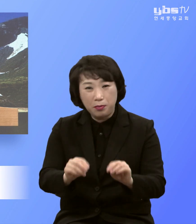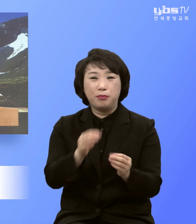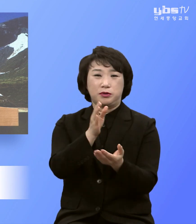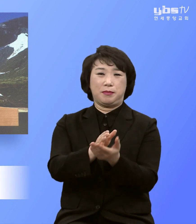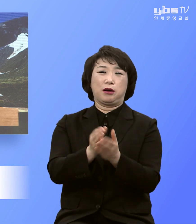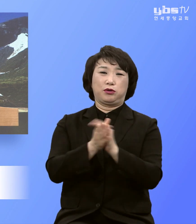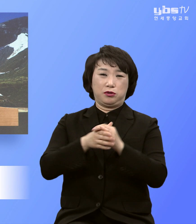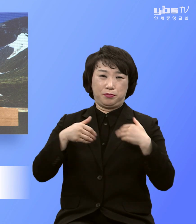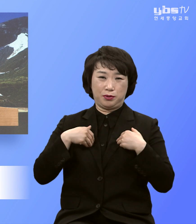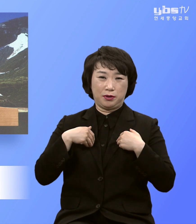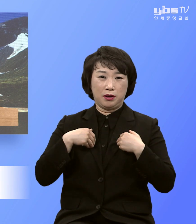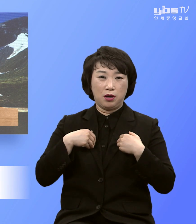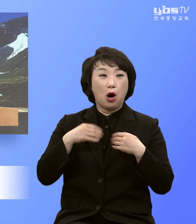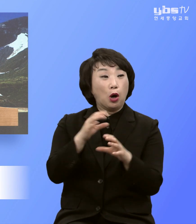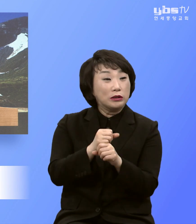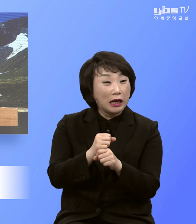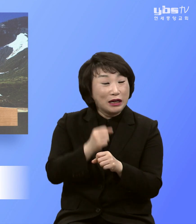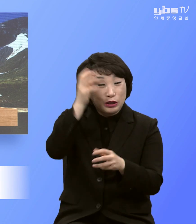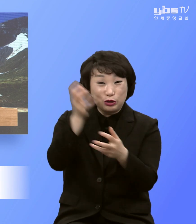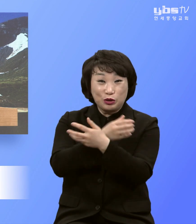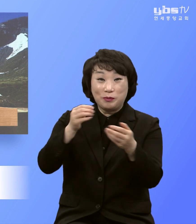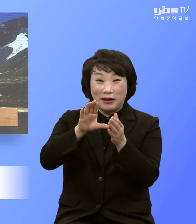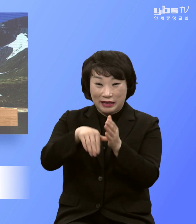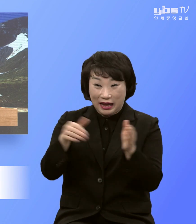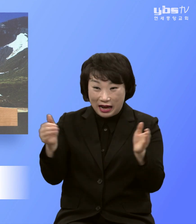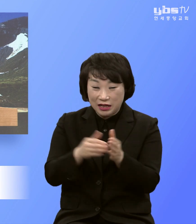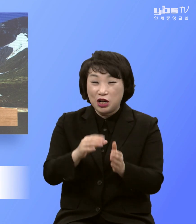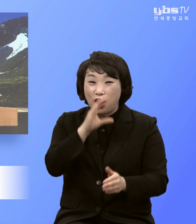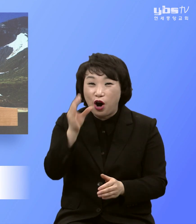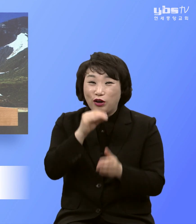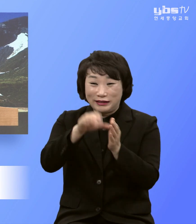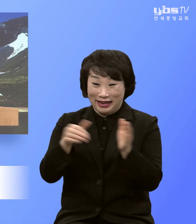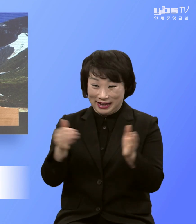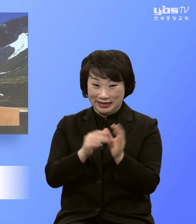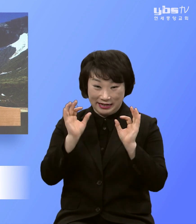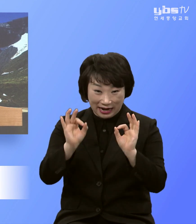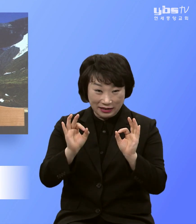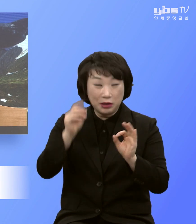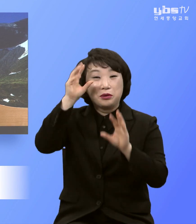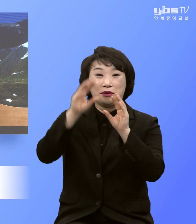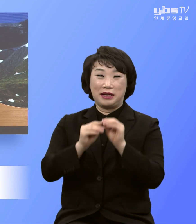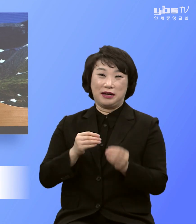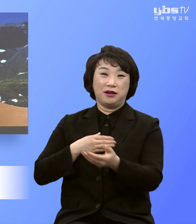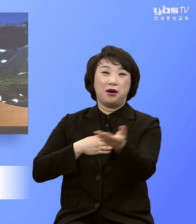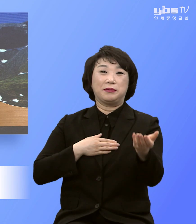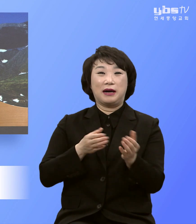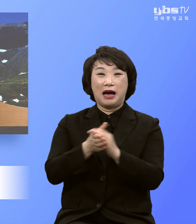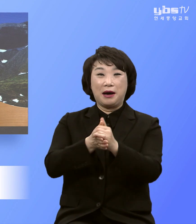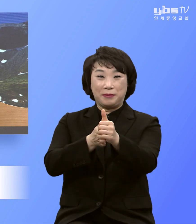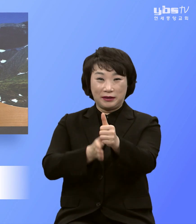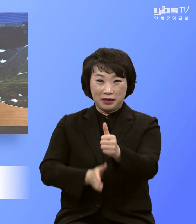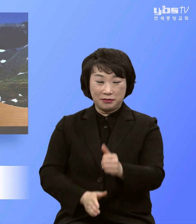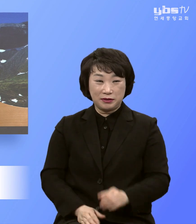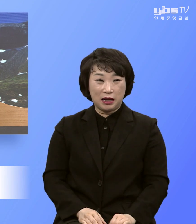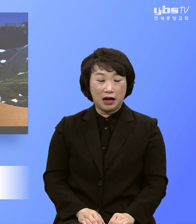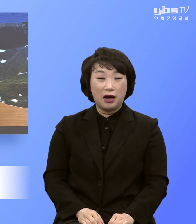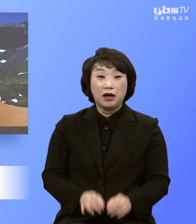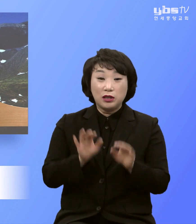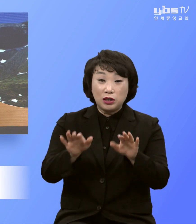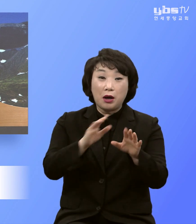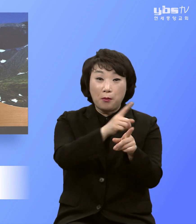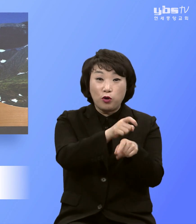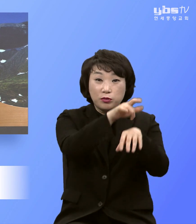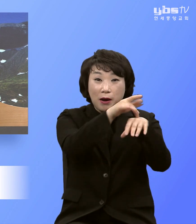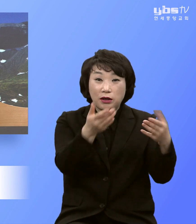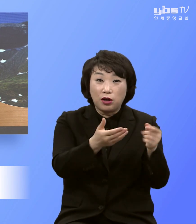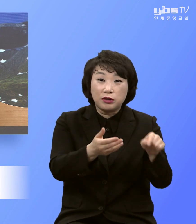되고 언제 성령이 충만해서 거룩하도록 동의하시면 아멘 합시다. 그게 마귀